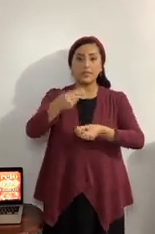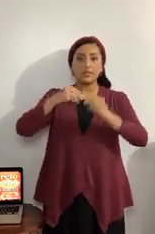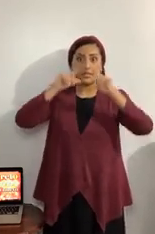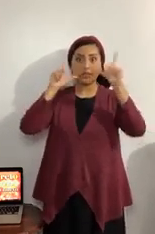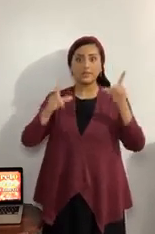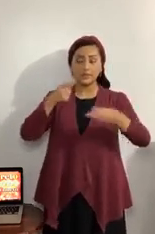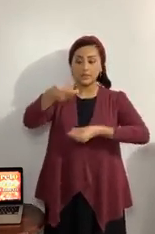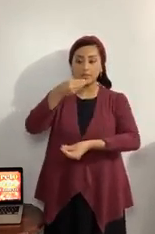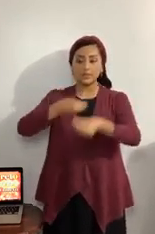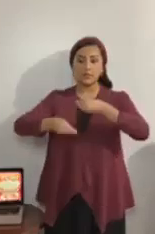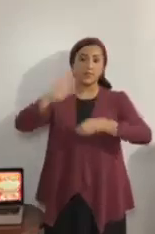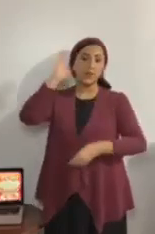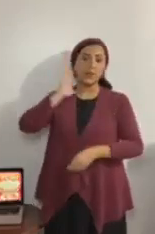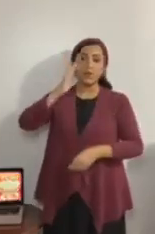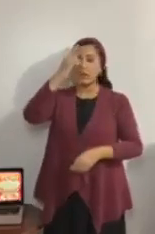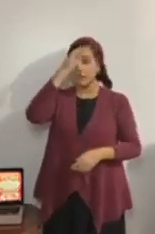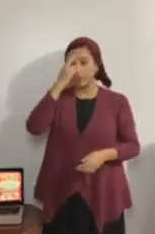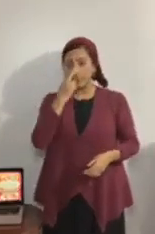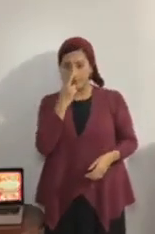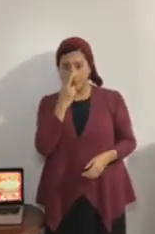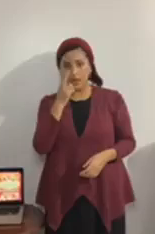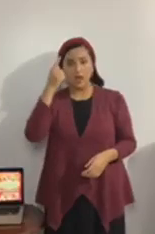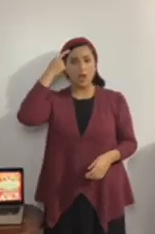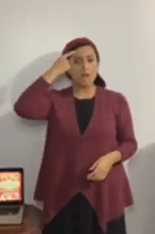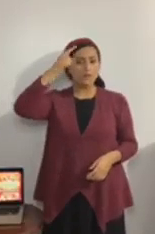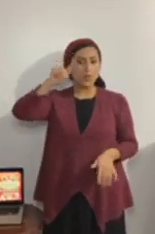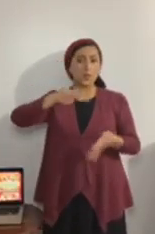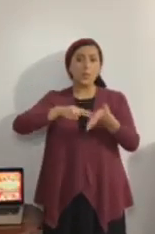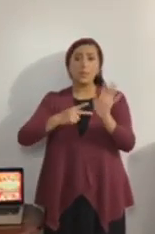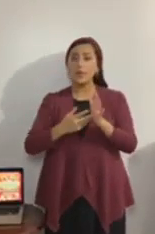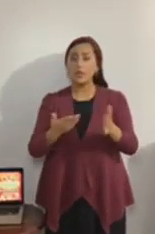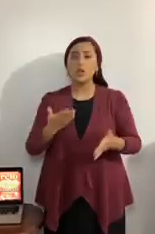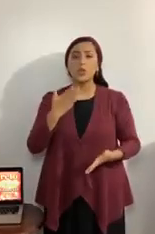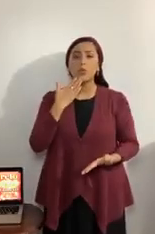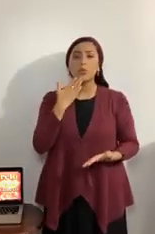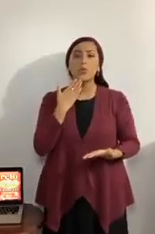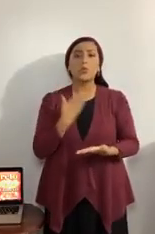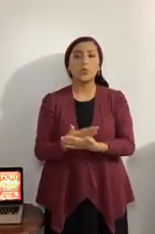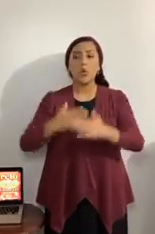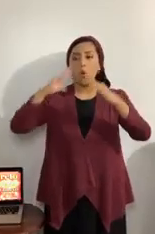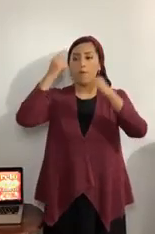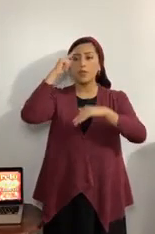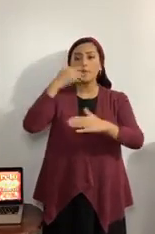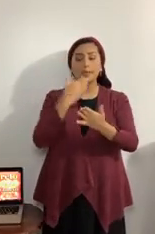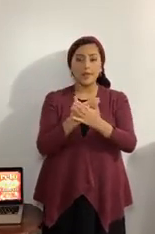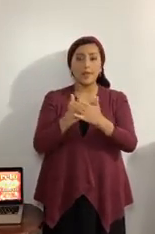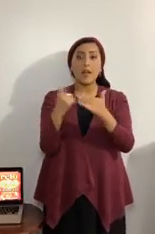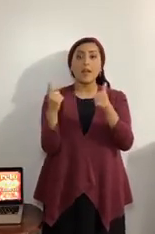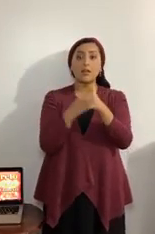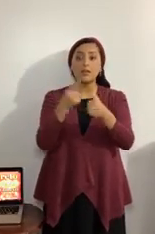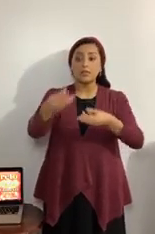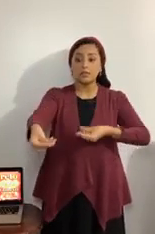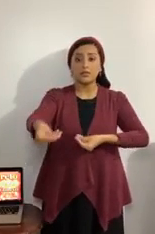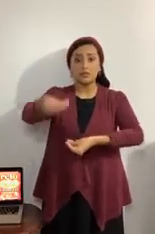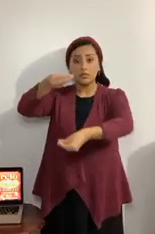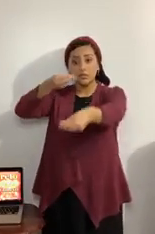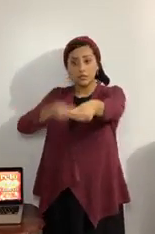de los antiguos romanos para simbolizar buenos deseos. Primero se intercambiaban ramas